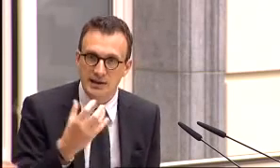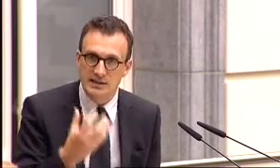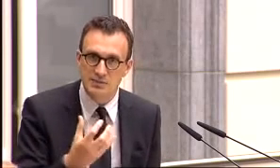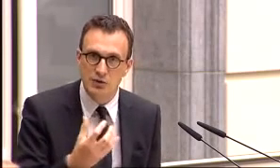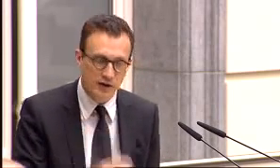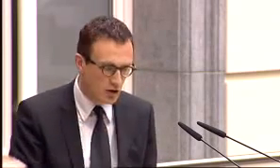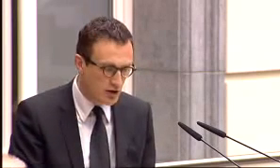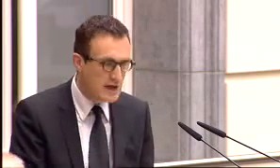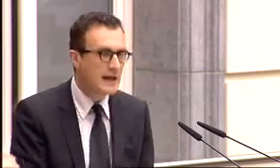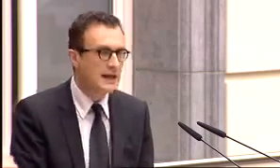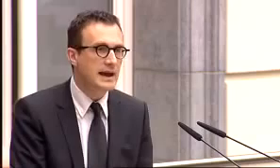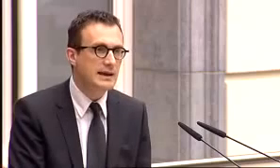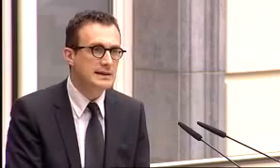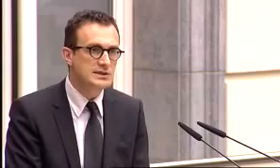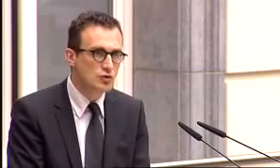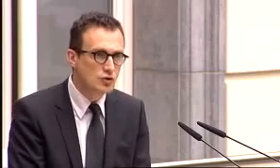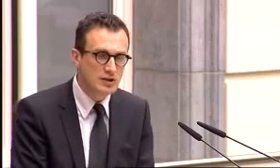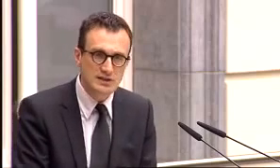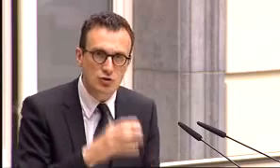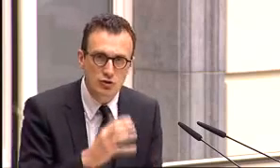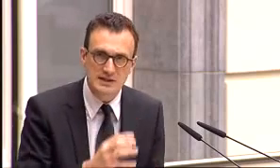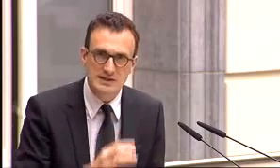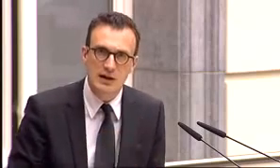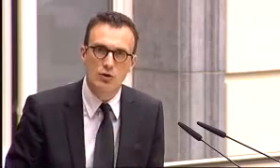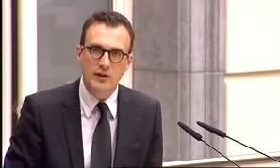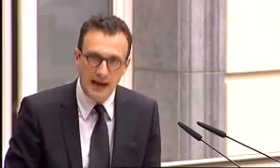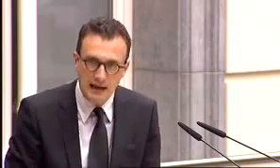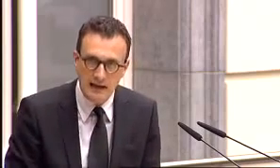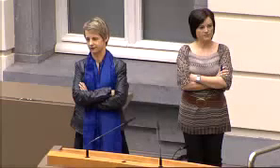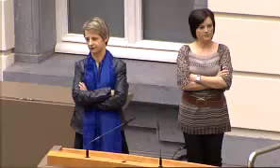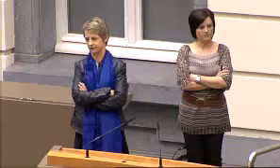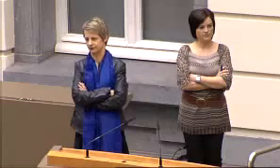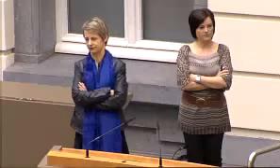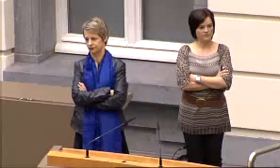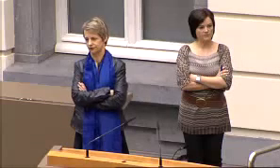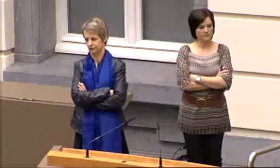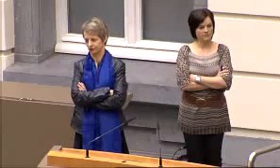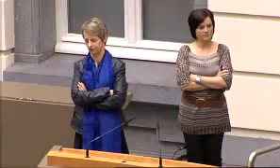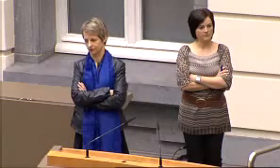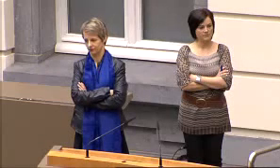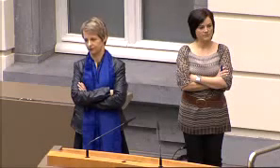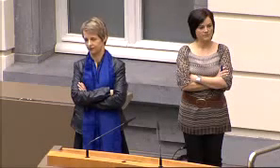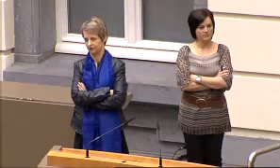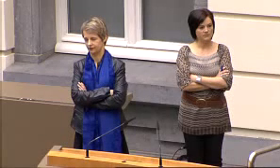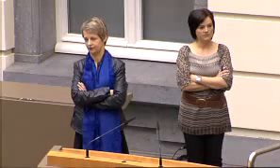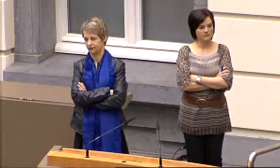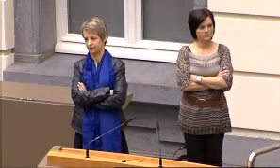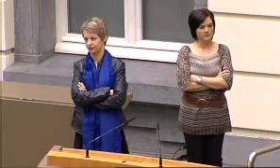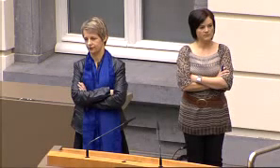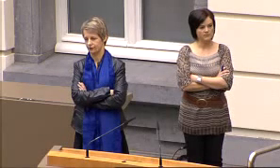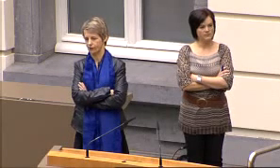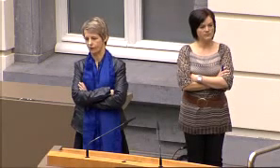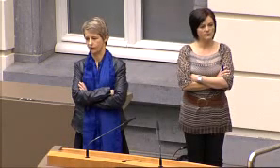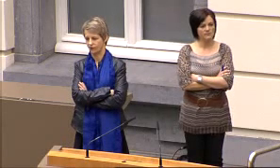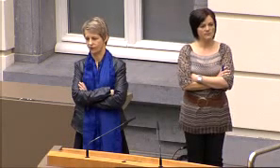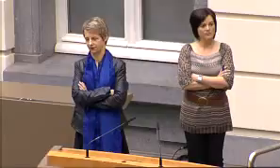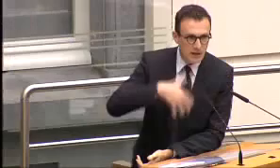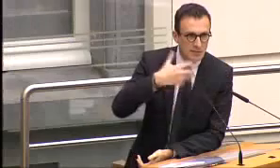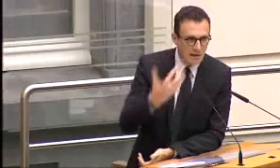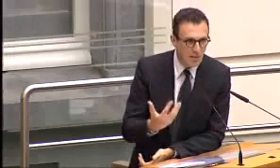uitgangspunt van hun, denk ik, is goed. Het is ook goed dat ze daarover nagedacht hebben. Maar, en nu komt de maar, ik denk ook dat de algemene